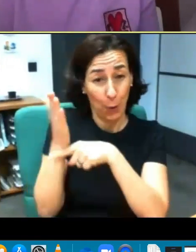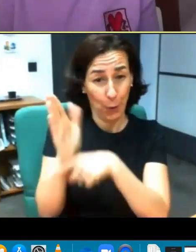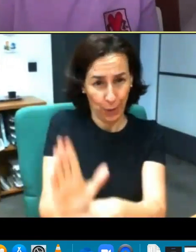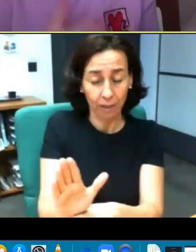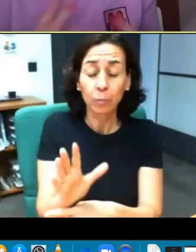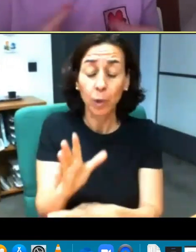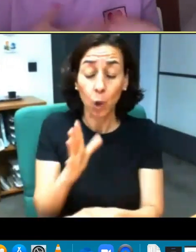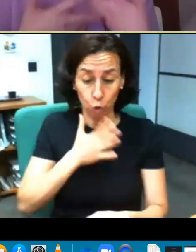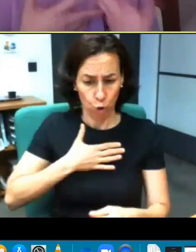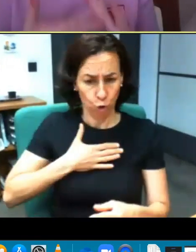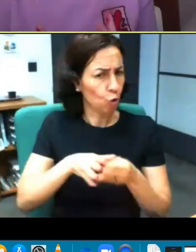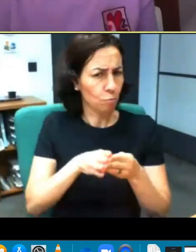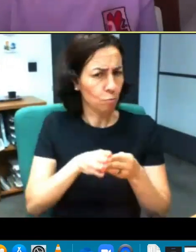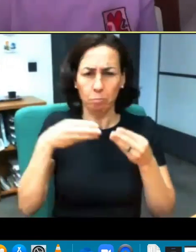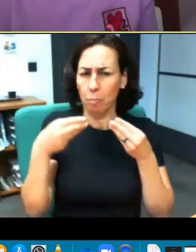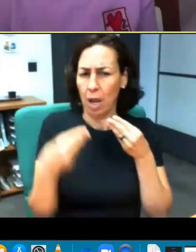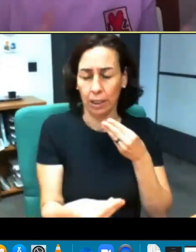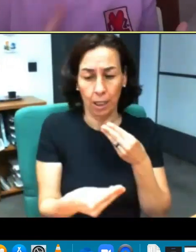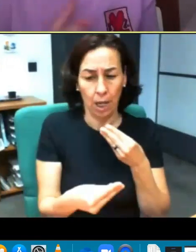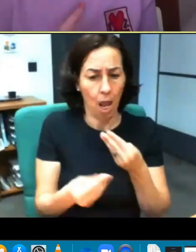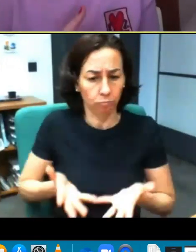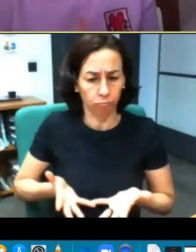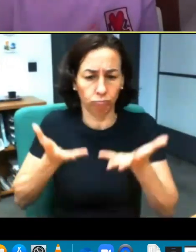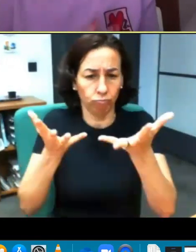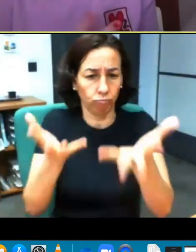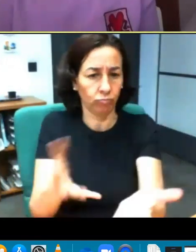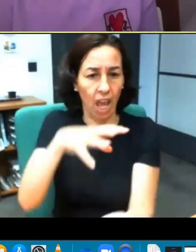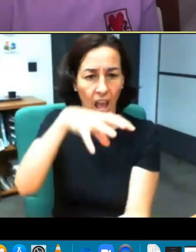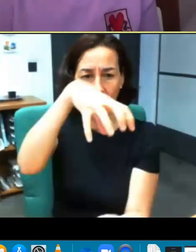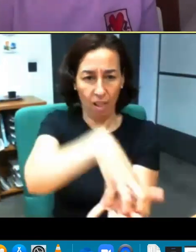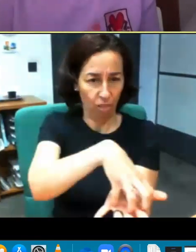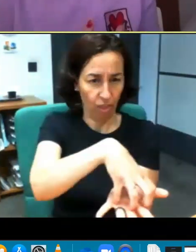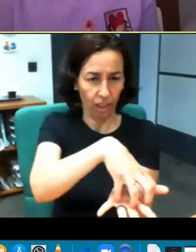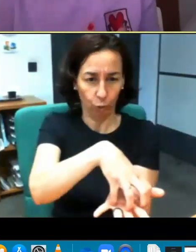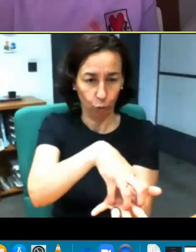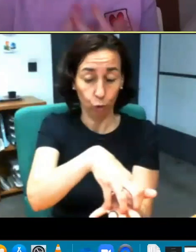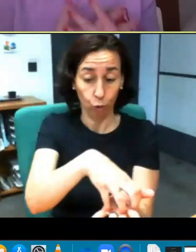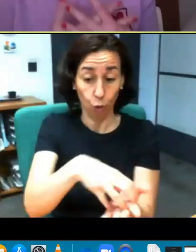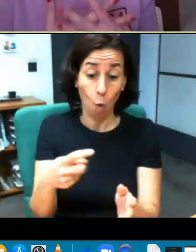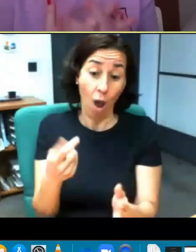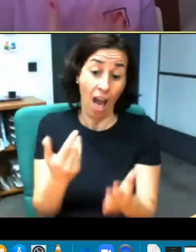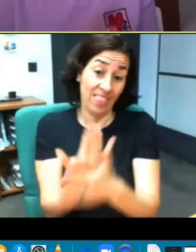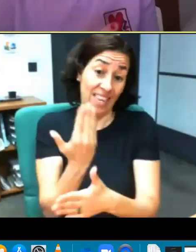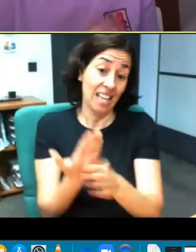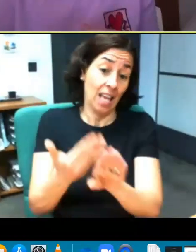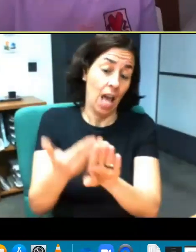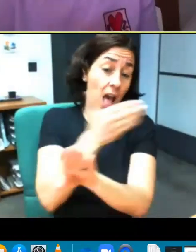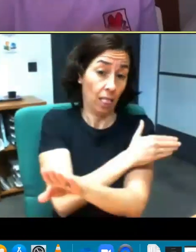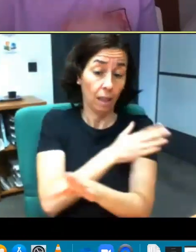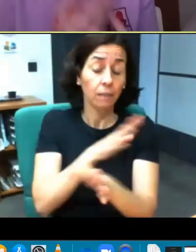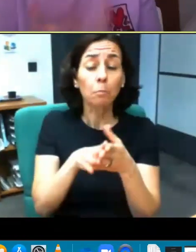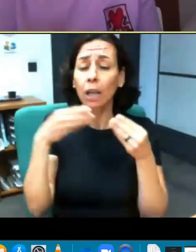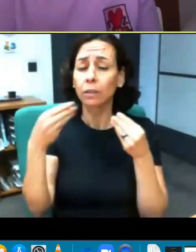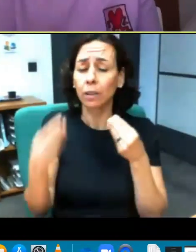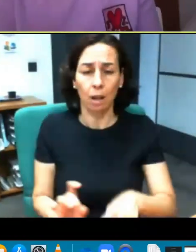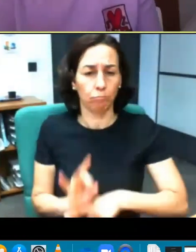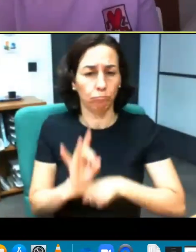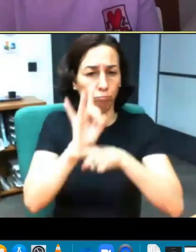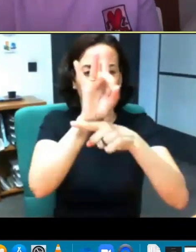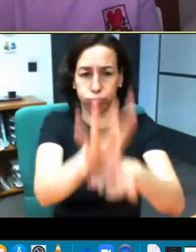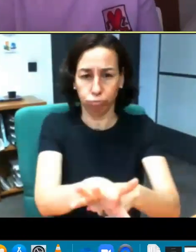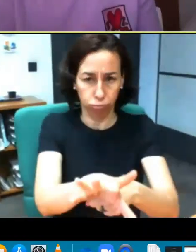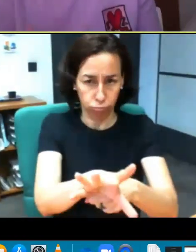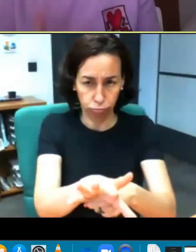material que proporcionamos al centro. Nosotros unos días antes del desarrollo de la actividad mandamos todo el material necesario, en este caso serían